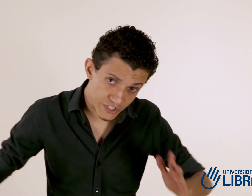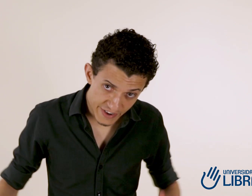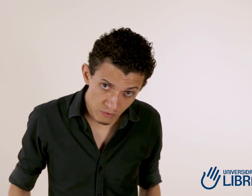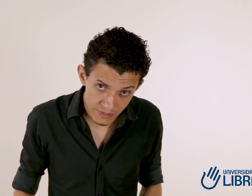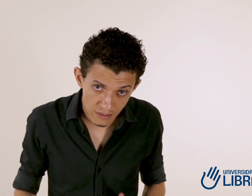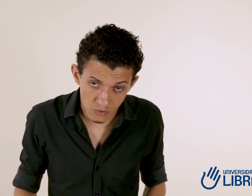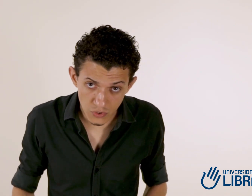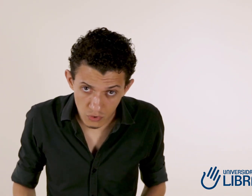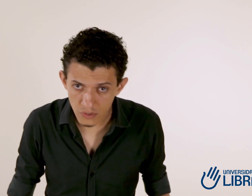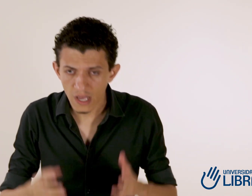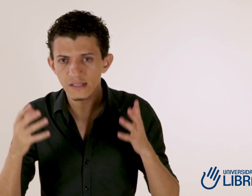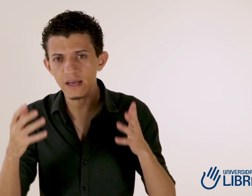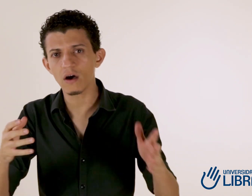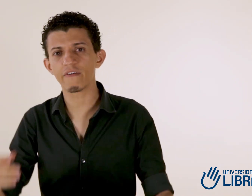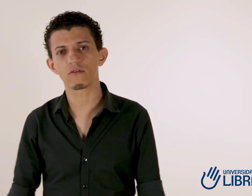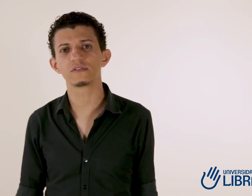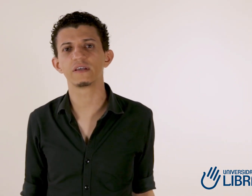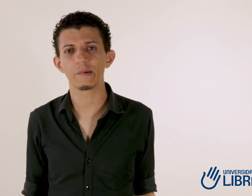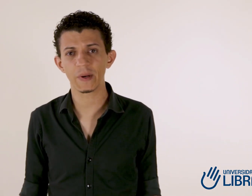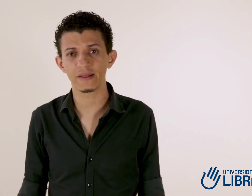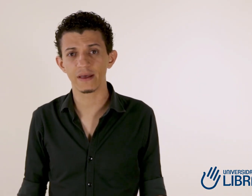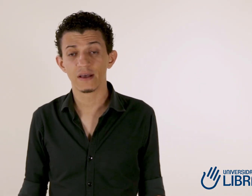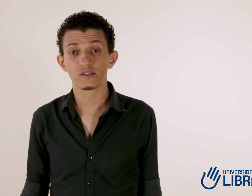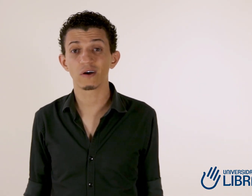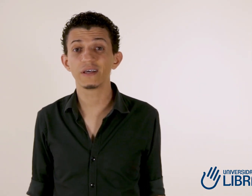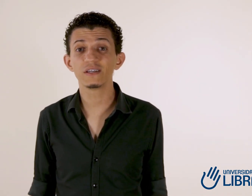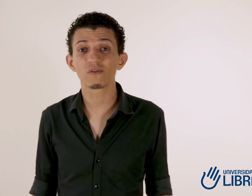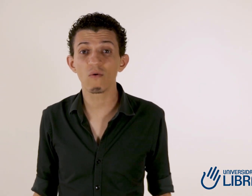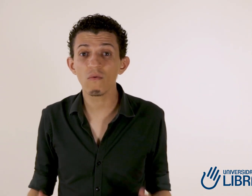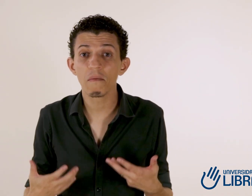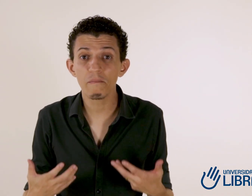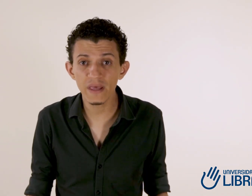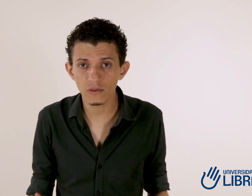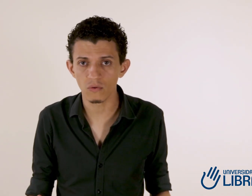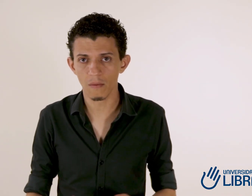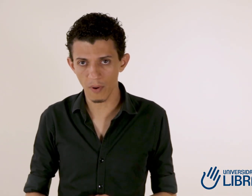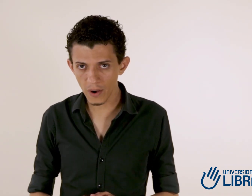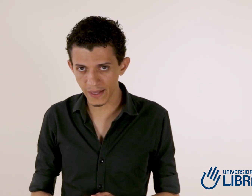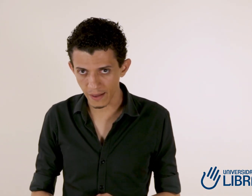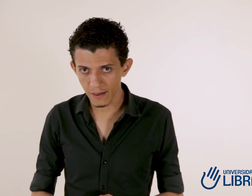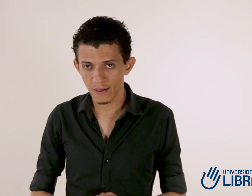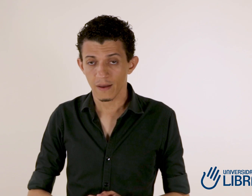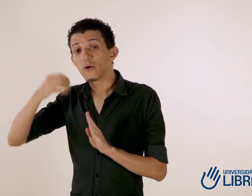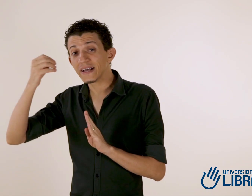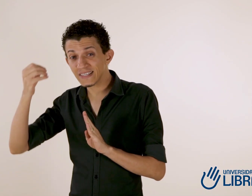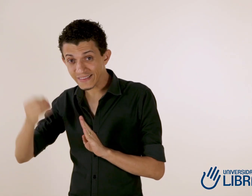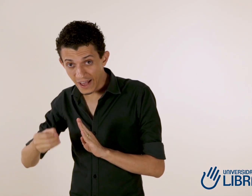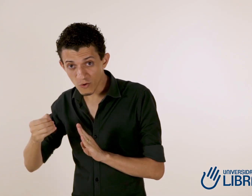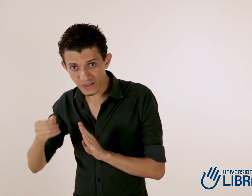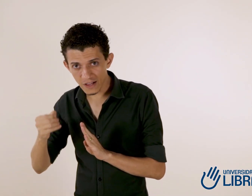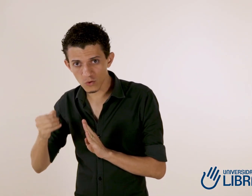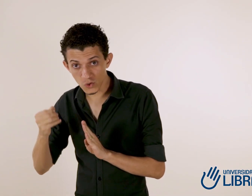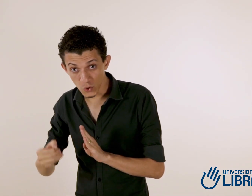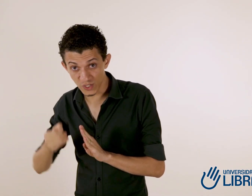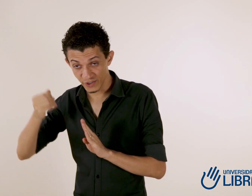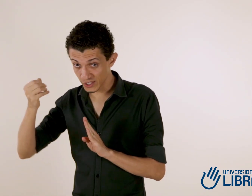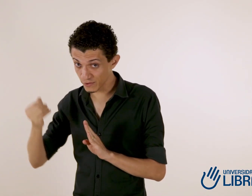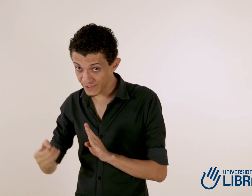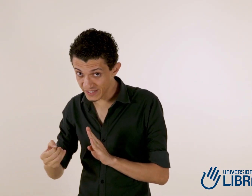tiver contato com surdos, você não vai conseguir aprender. Só que isso é um mito. Por quê? Porque se ter contato com surdos fosse